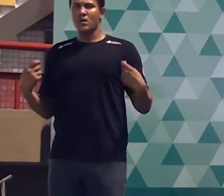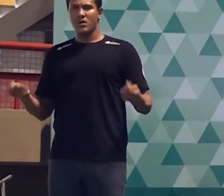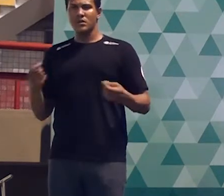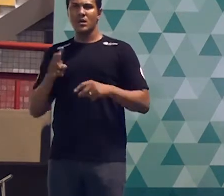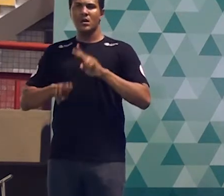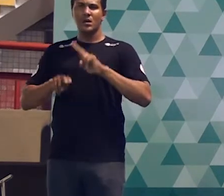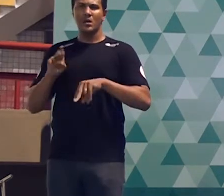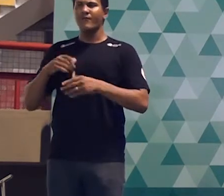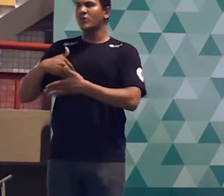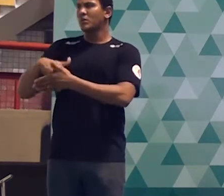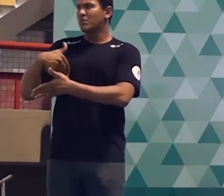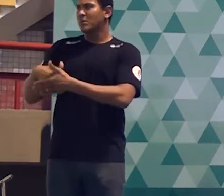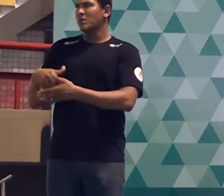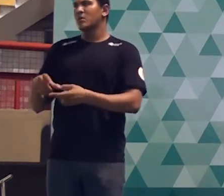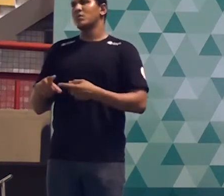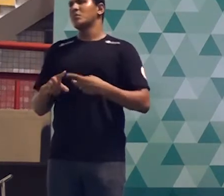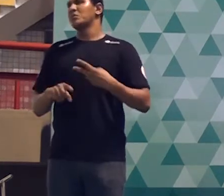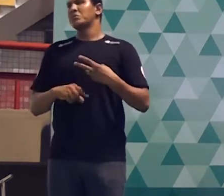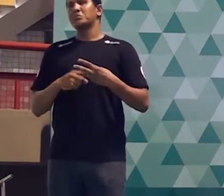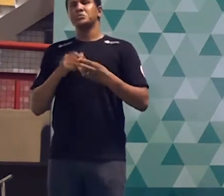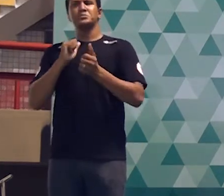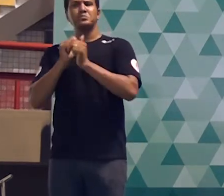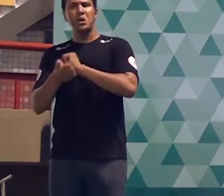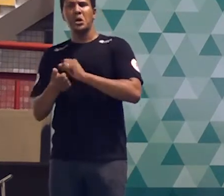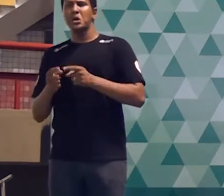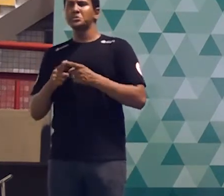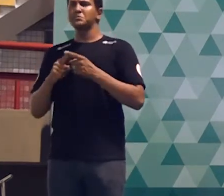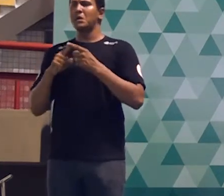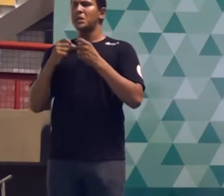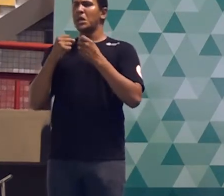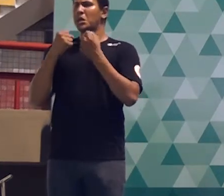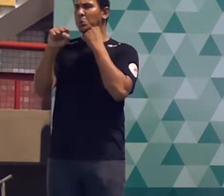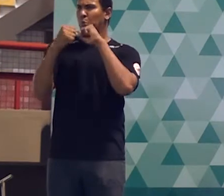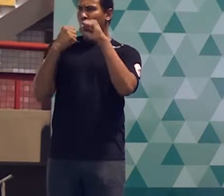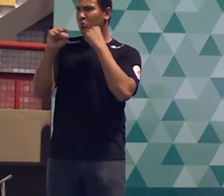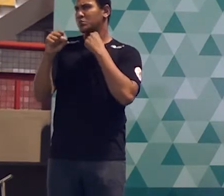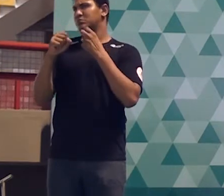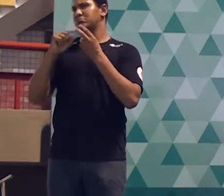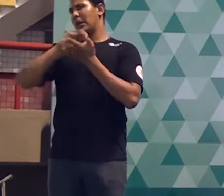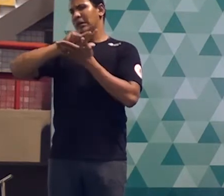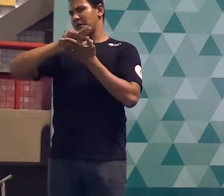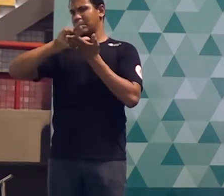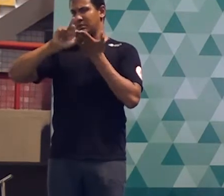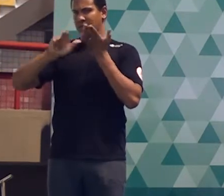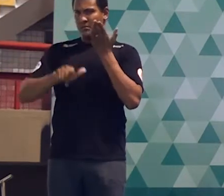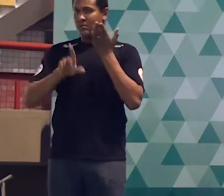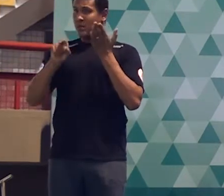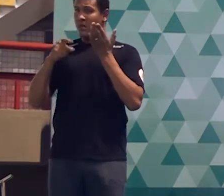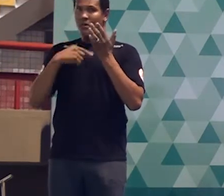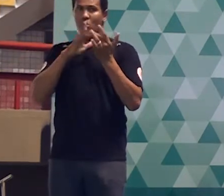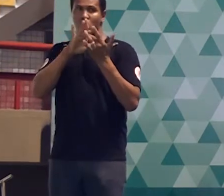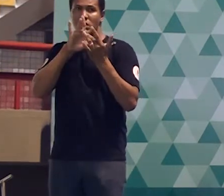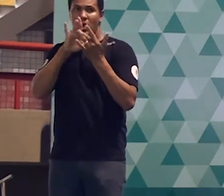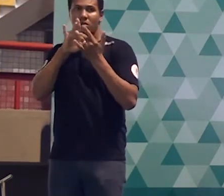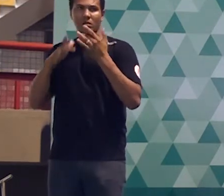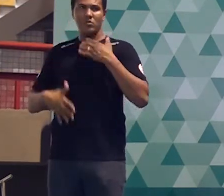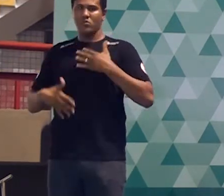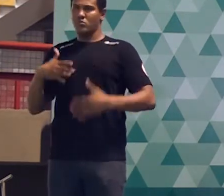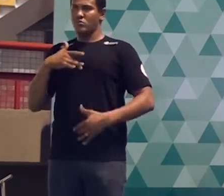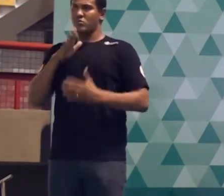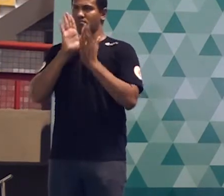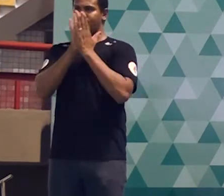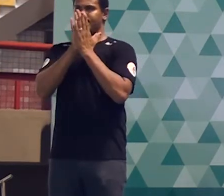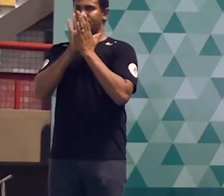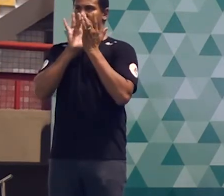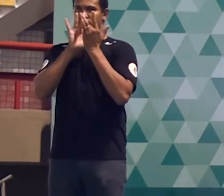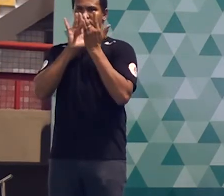no futebol, vem em qualquer esporte, vem nas lutas. É esse contato corpo a corpo.